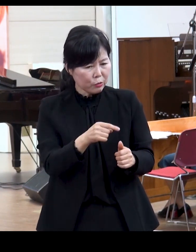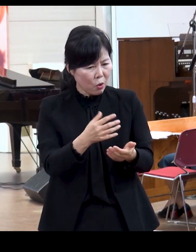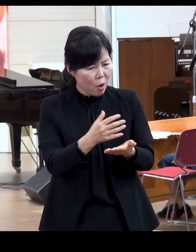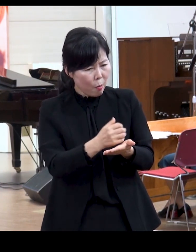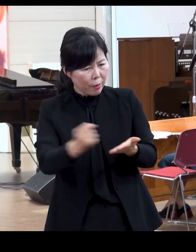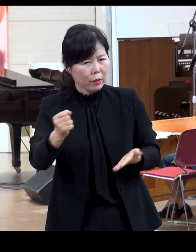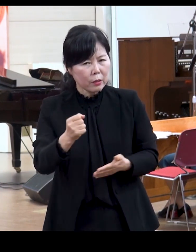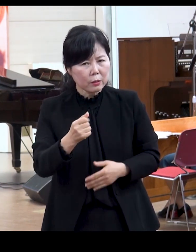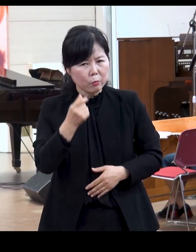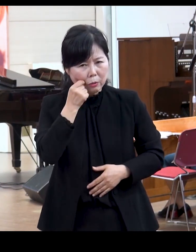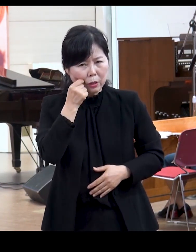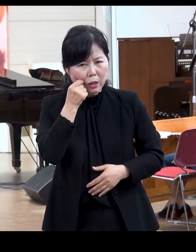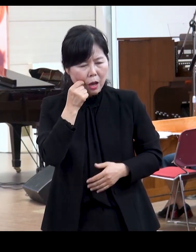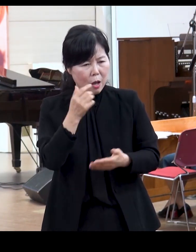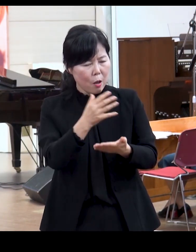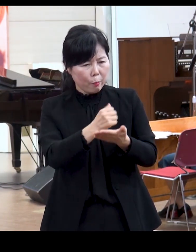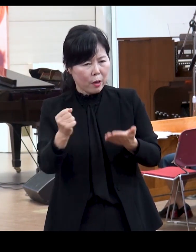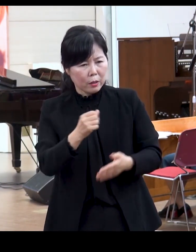빼앗길 수는 없다.